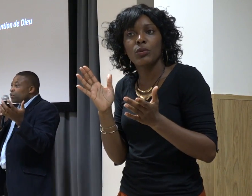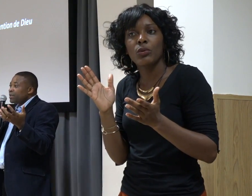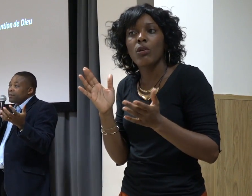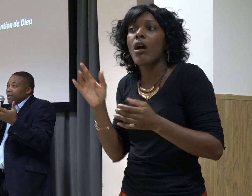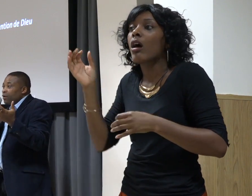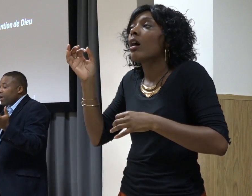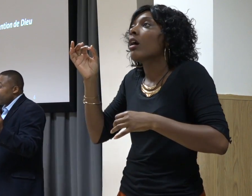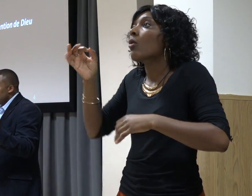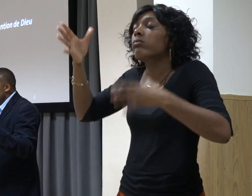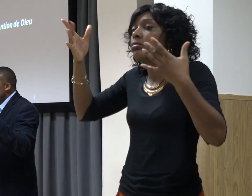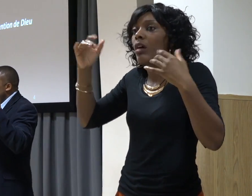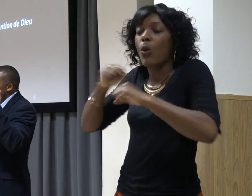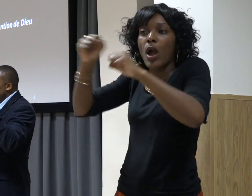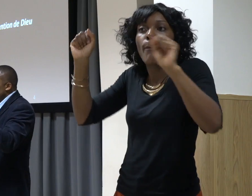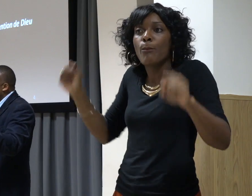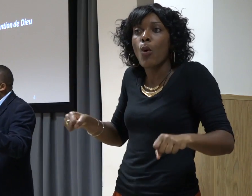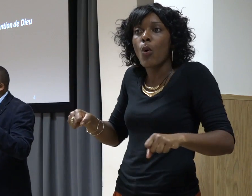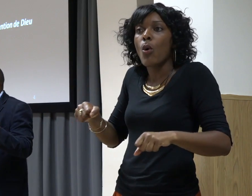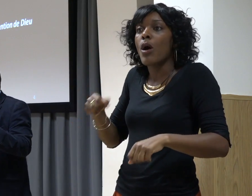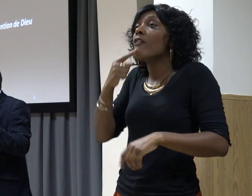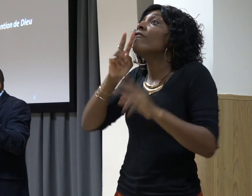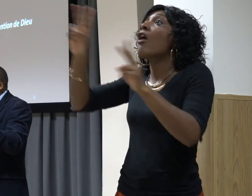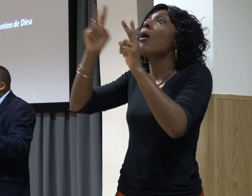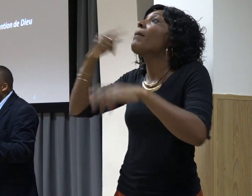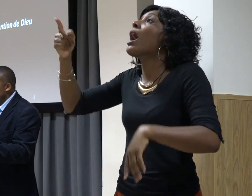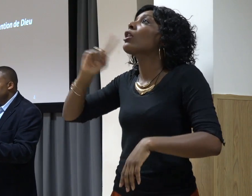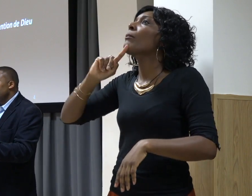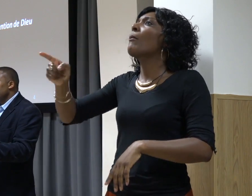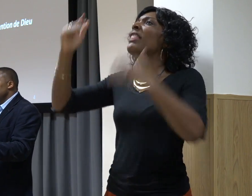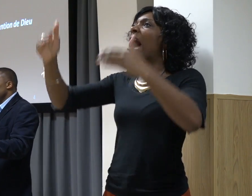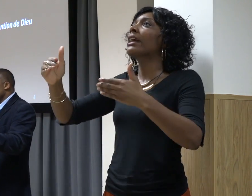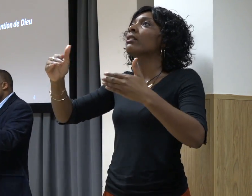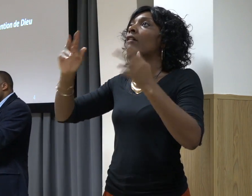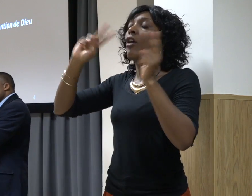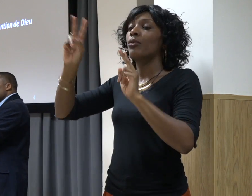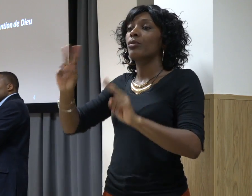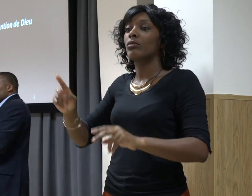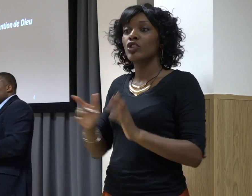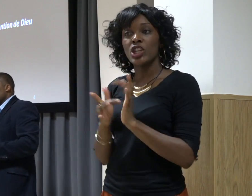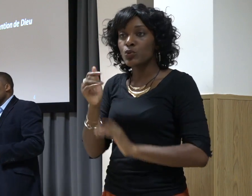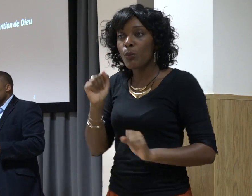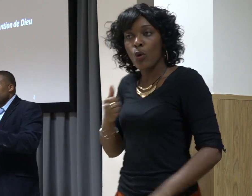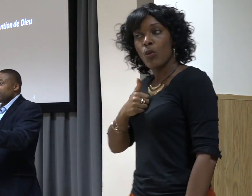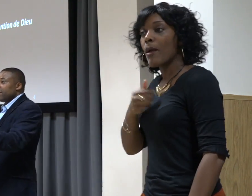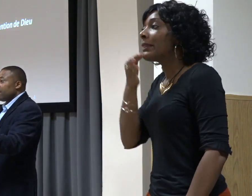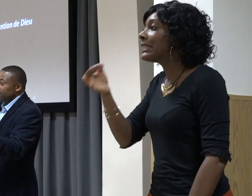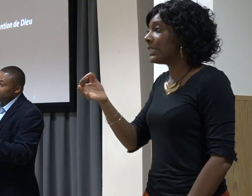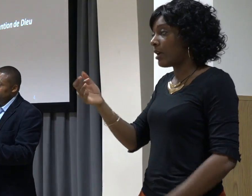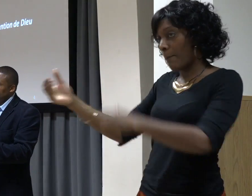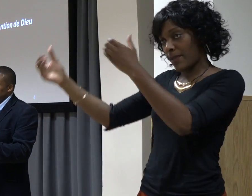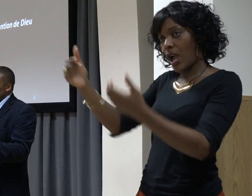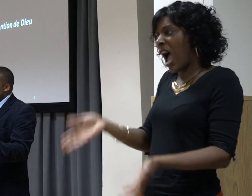des choses incroyables. Il parlait au vent. Jésus aurait pu demander à la pierre de bouger pour que